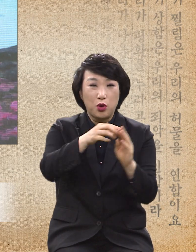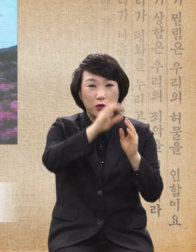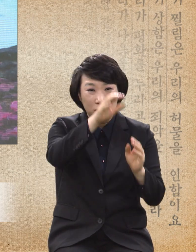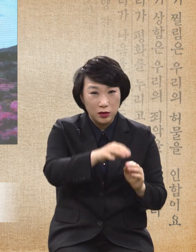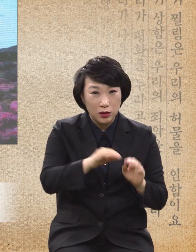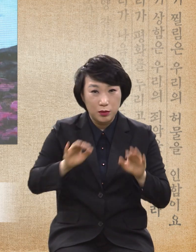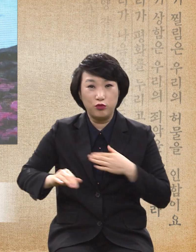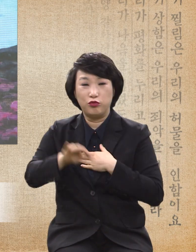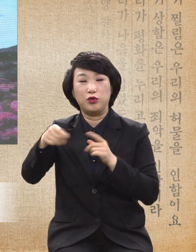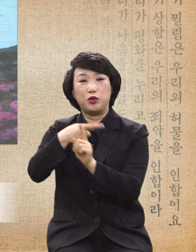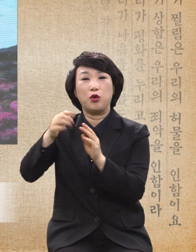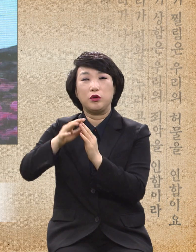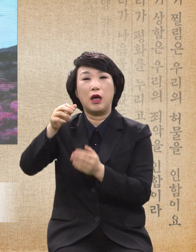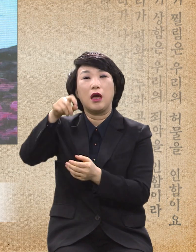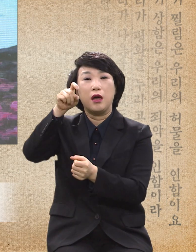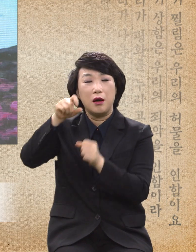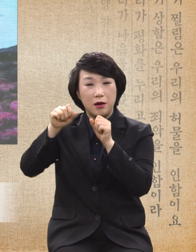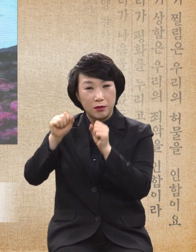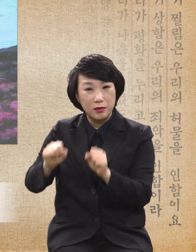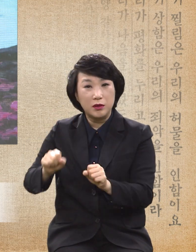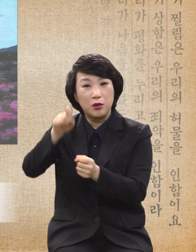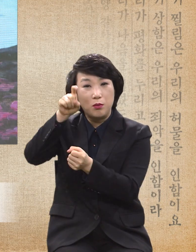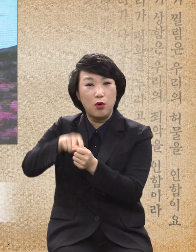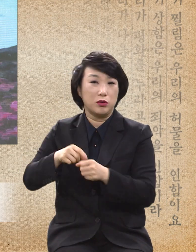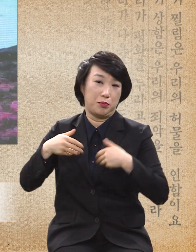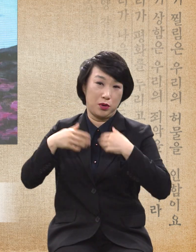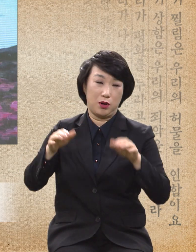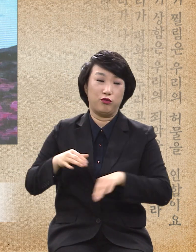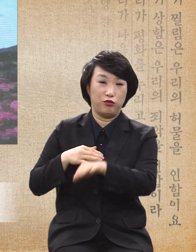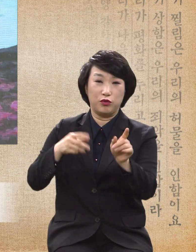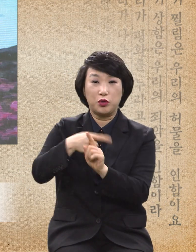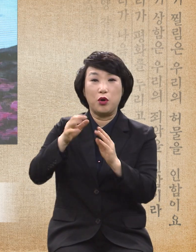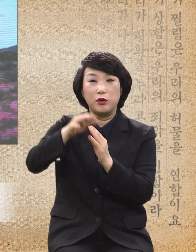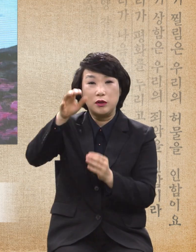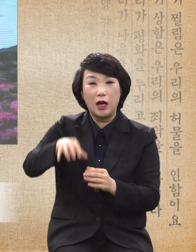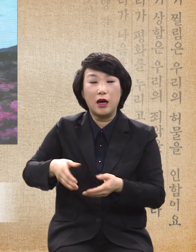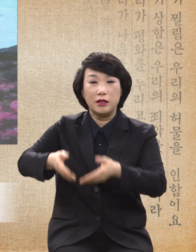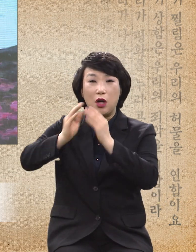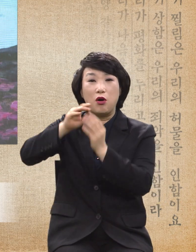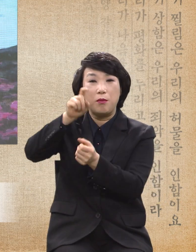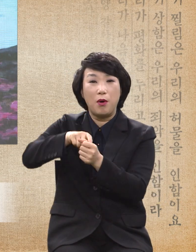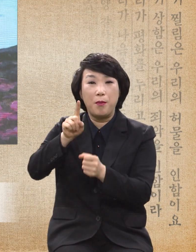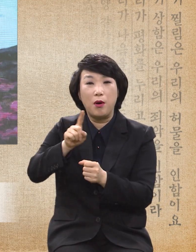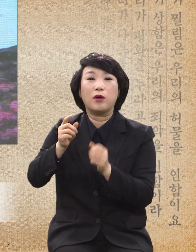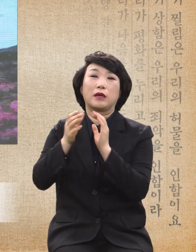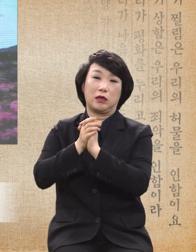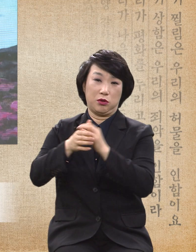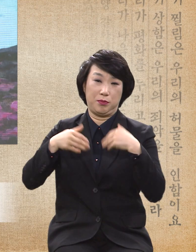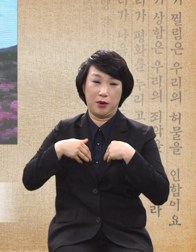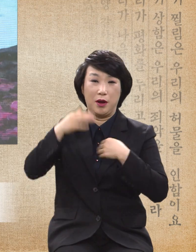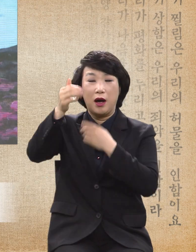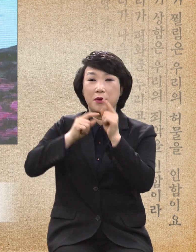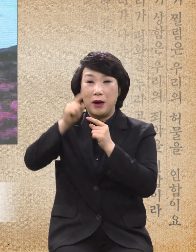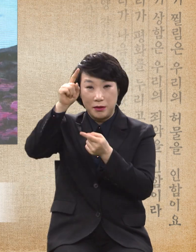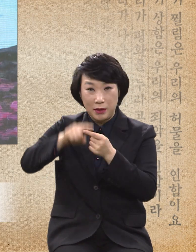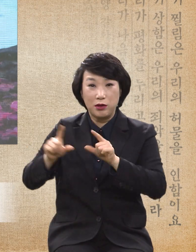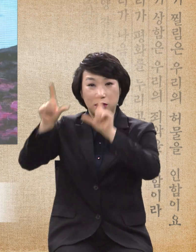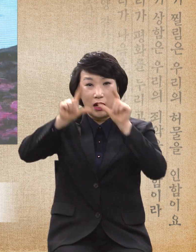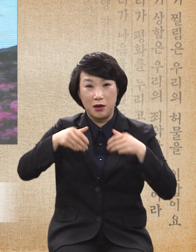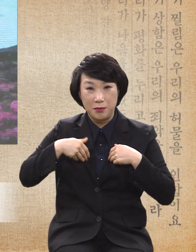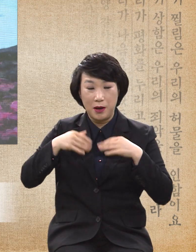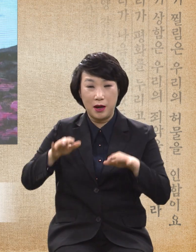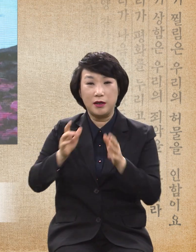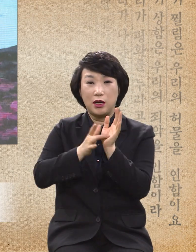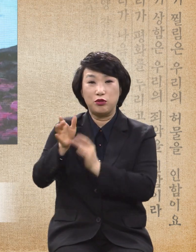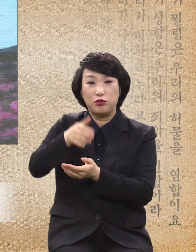있을 필요가 없는 거예요. 우리 교회가 있는 것은 기도해야 된다 이 말입니다. 말씀대로 살아야 된다 이